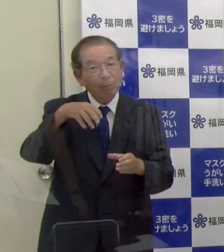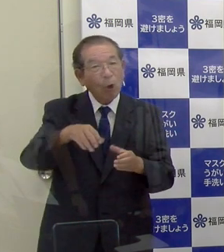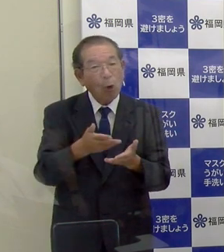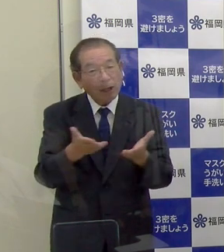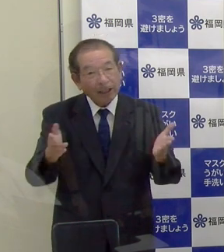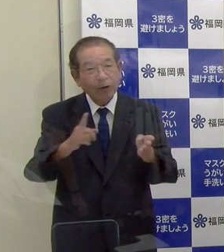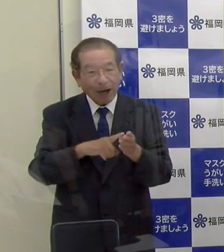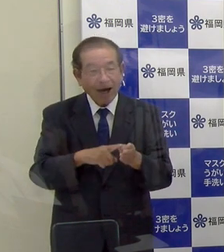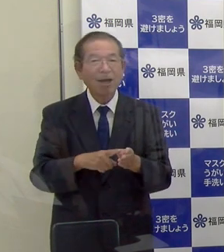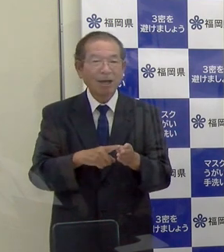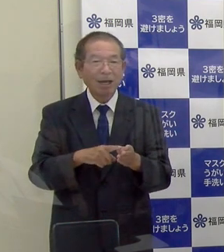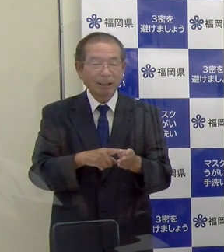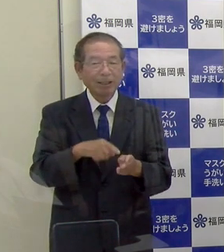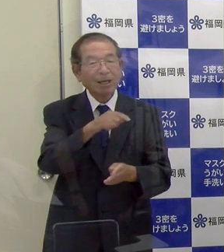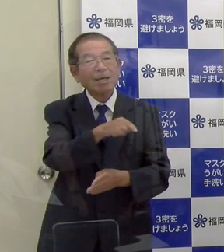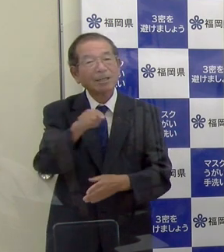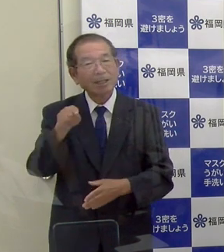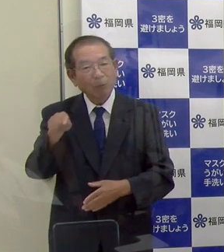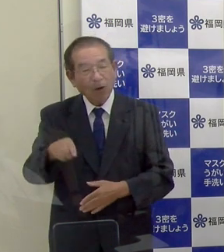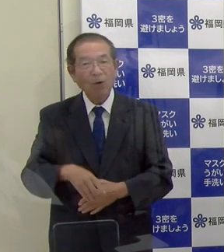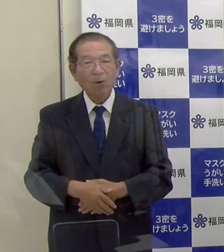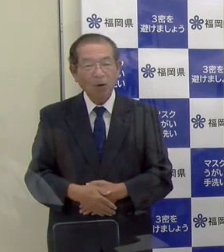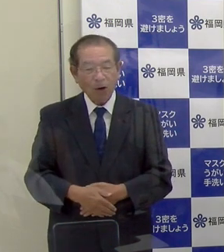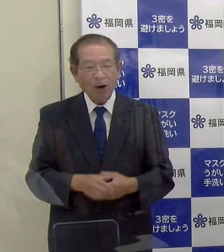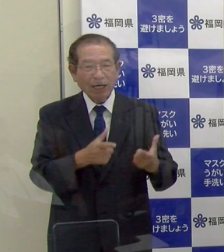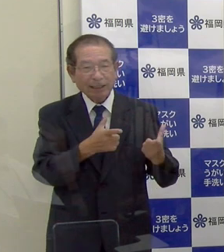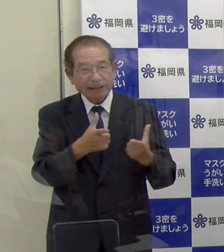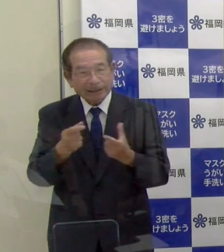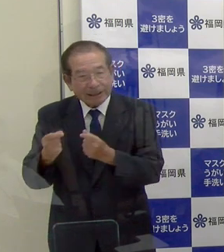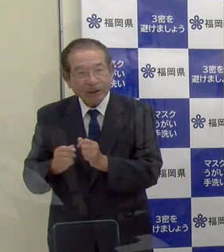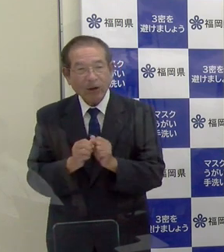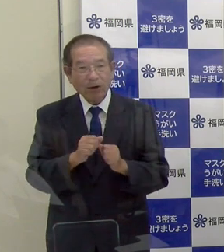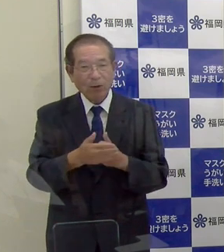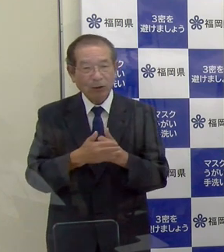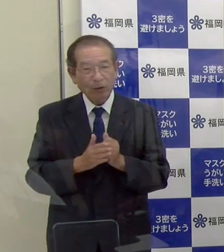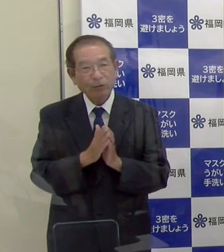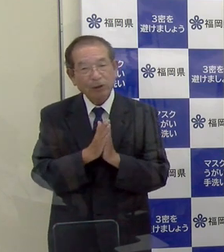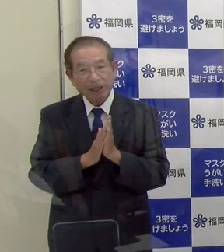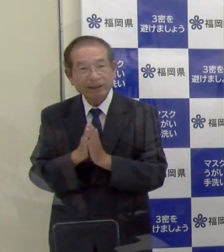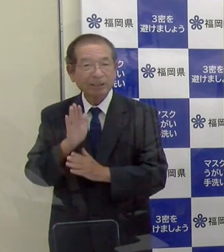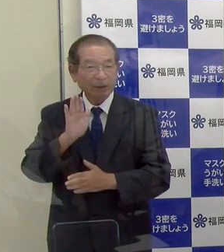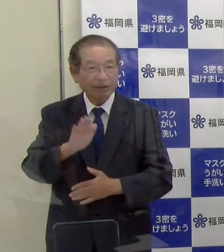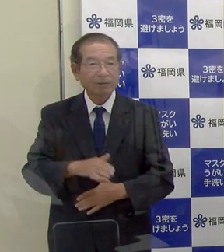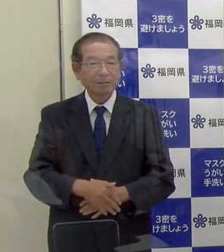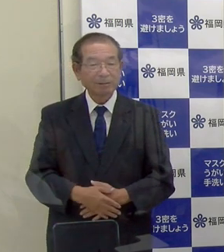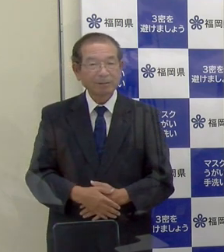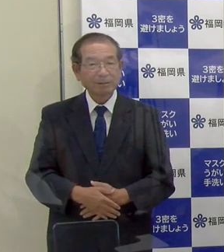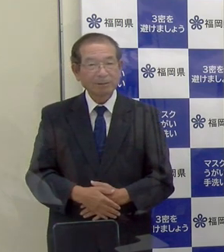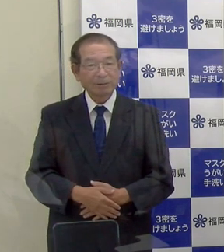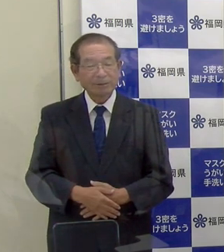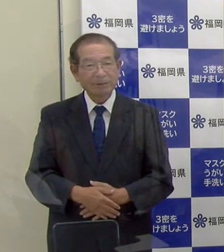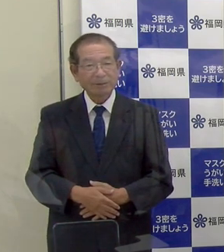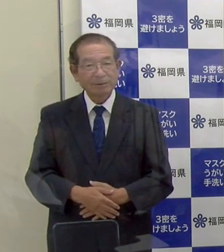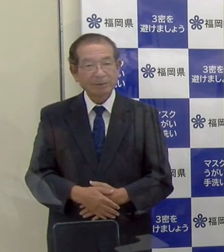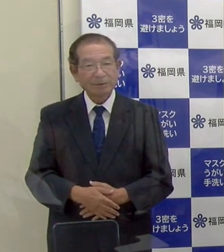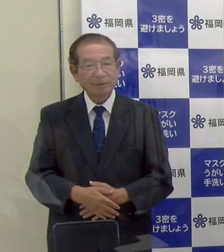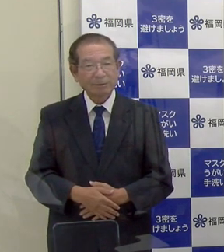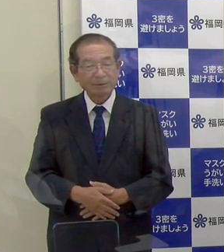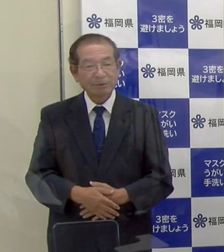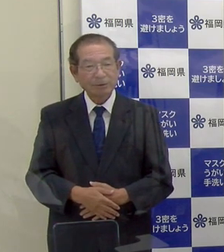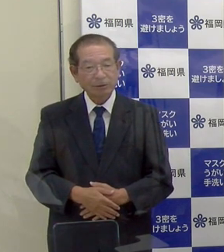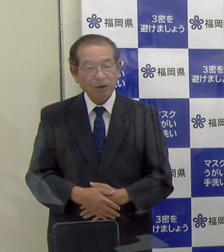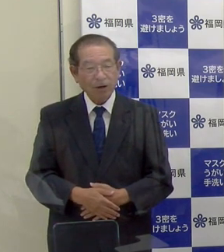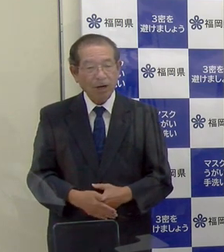宴会場等におきましてもですね徹底をお願いしたいと思いますそれから